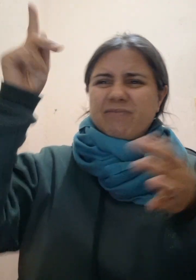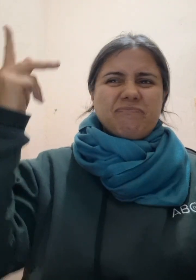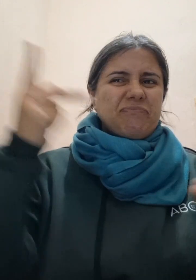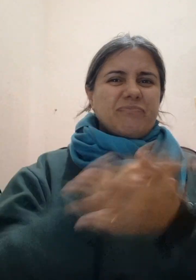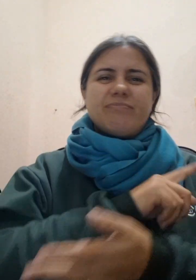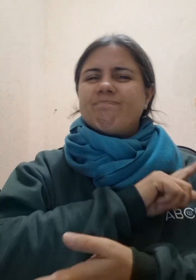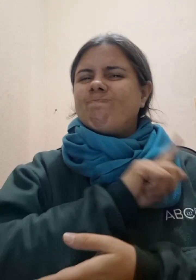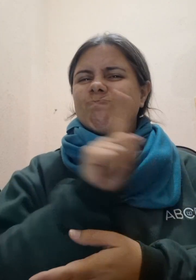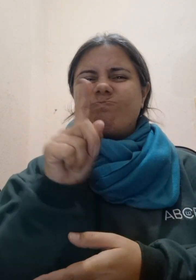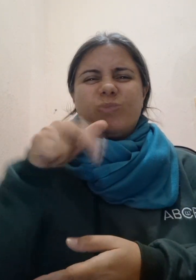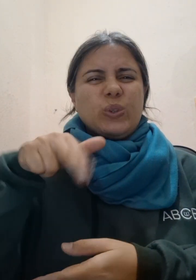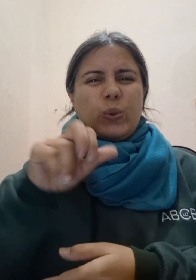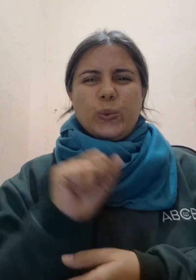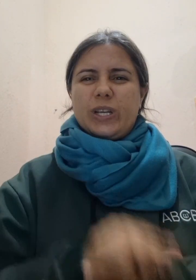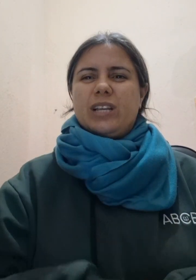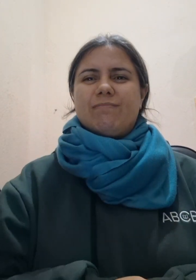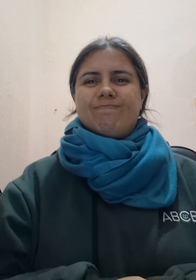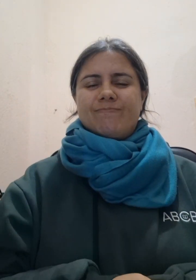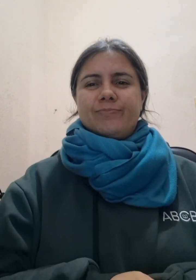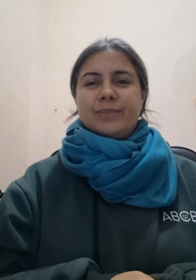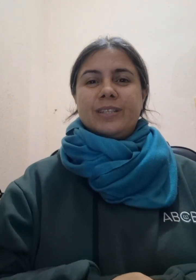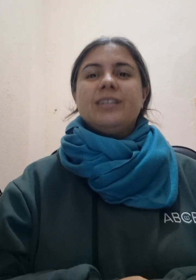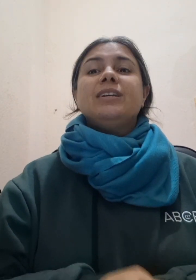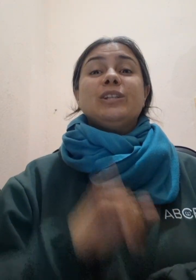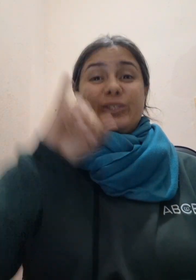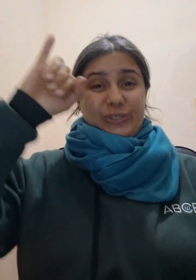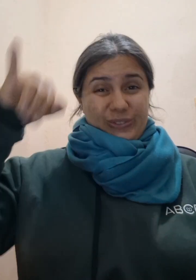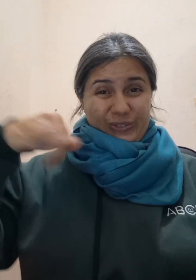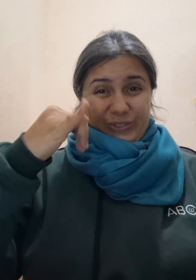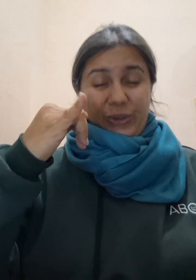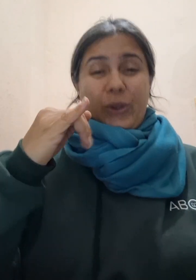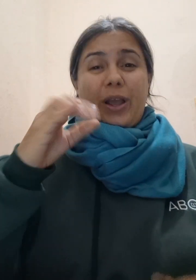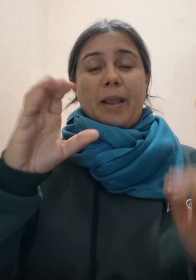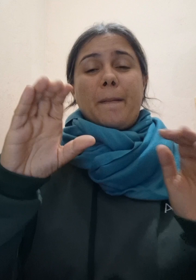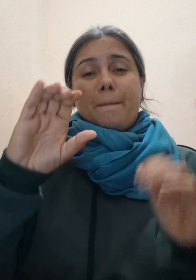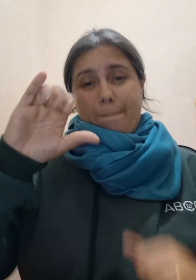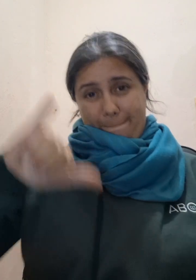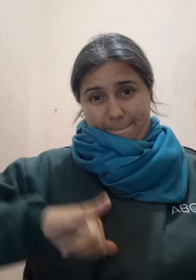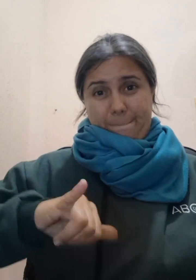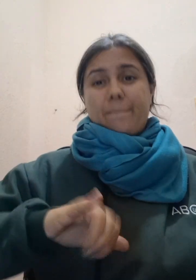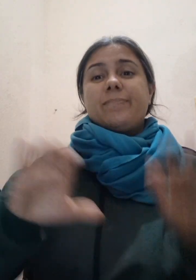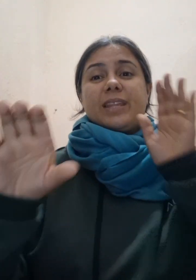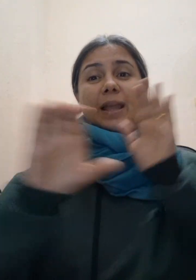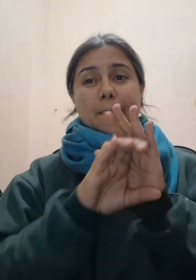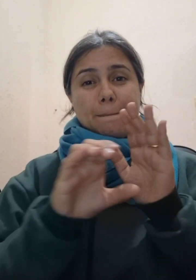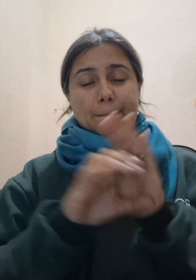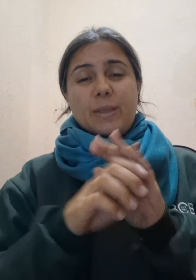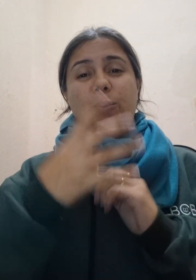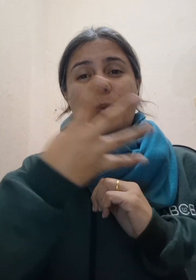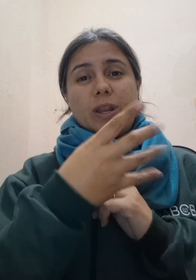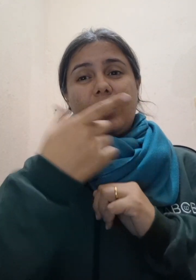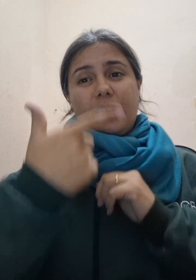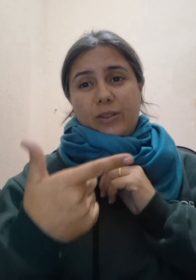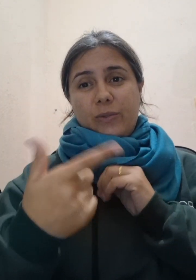fala: eu sei que você, bem sei que você tudo podes, fala para Deus. Seus planos